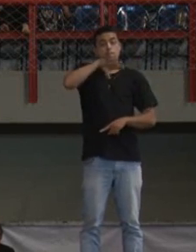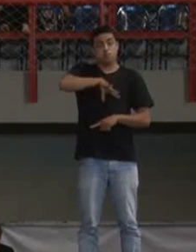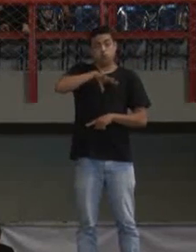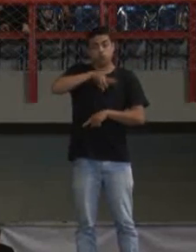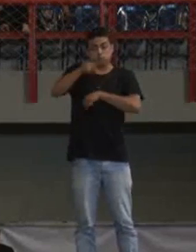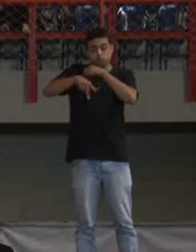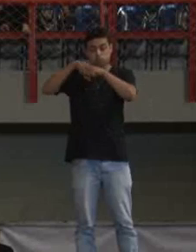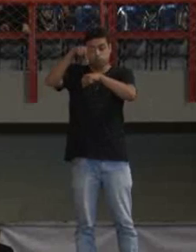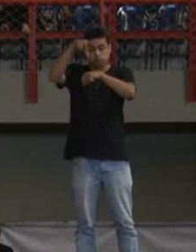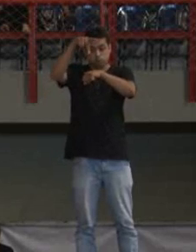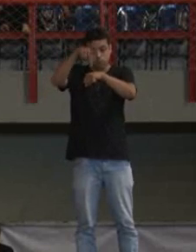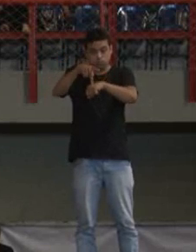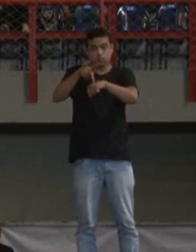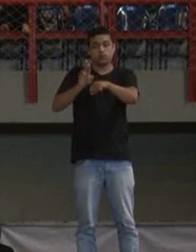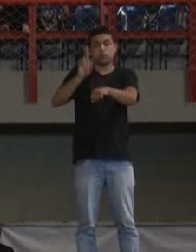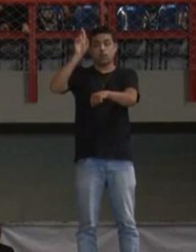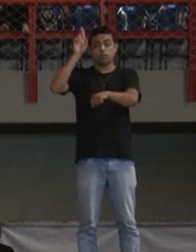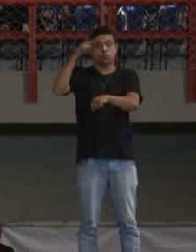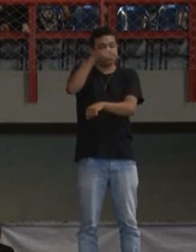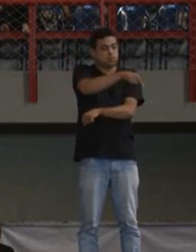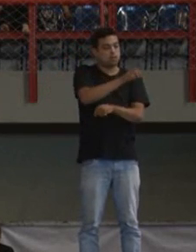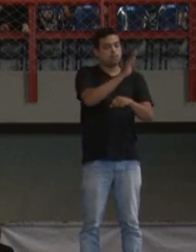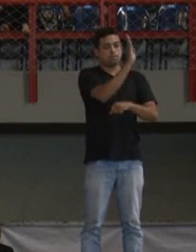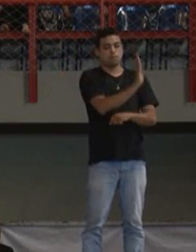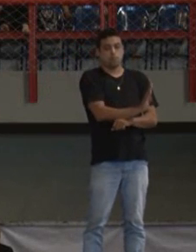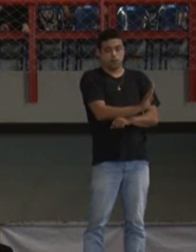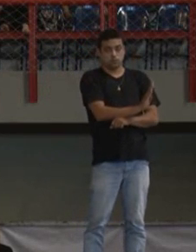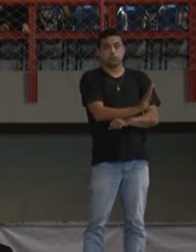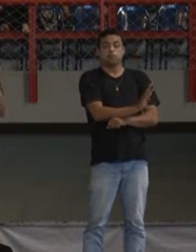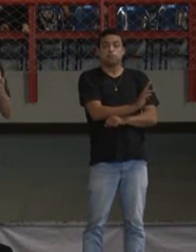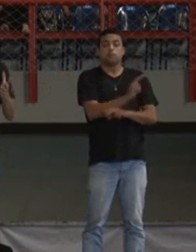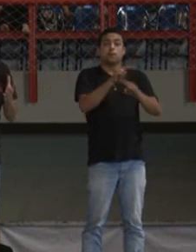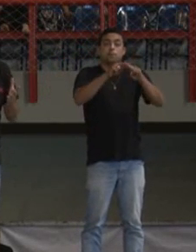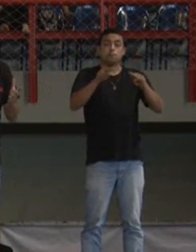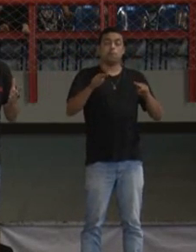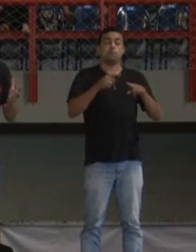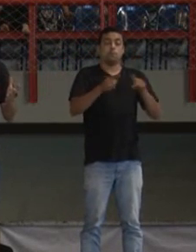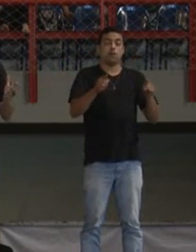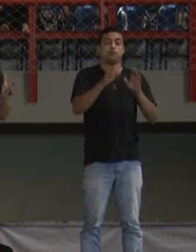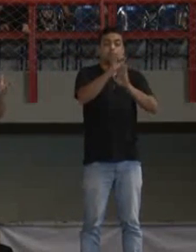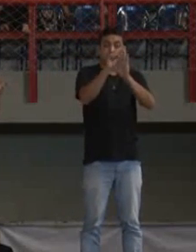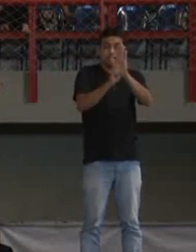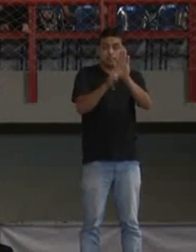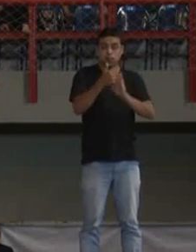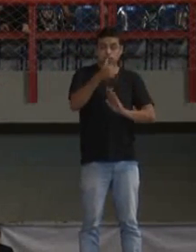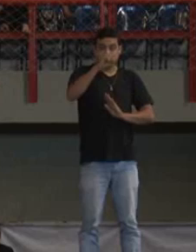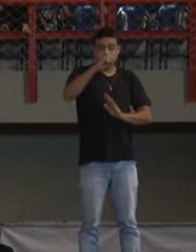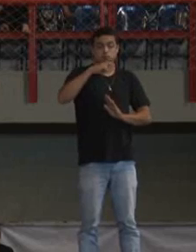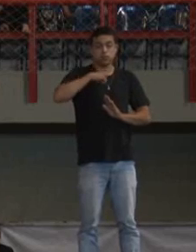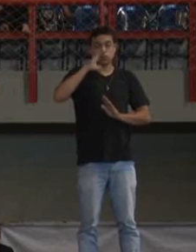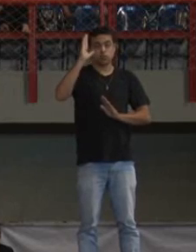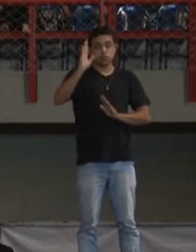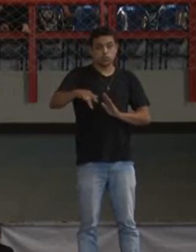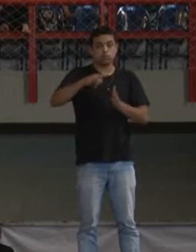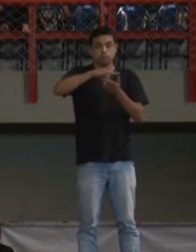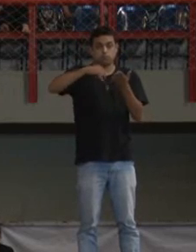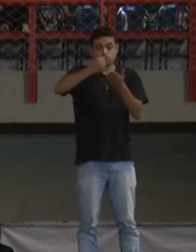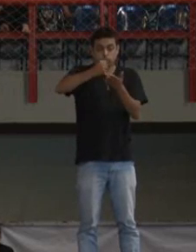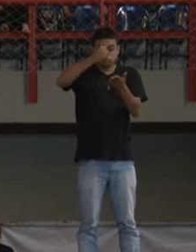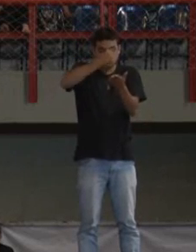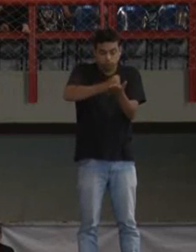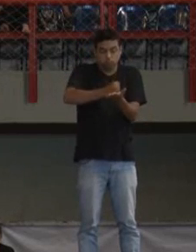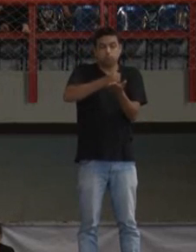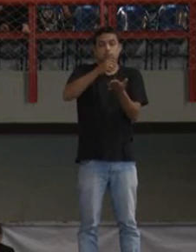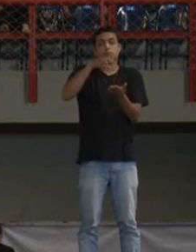Portugal falava em nome do Brasil. No começo do século XVIII, foi celebrado um tratado entre